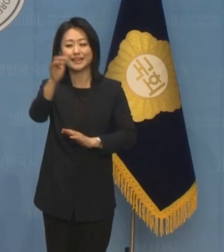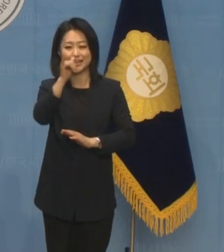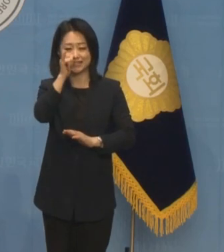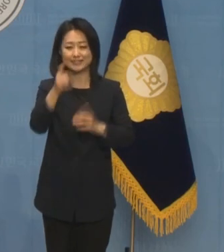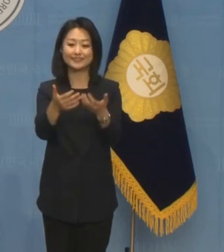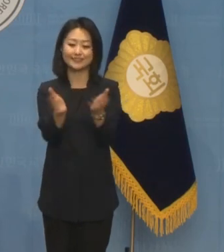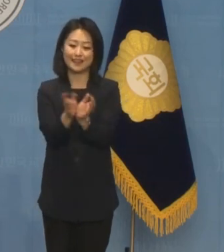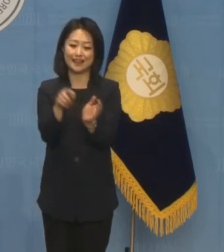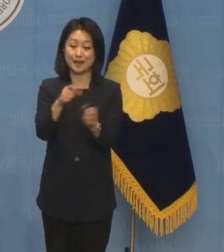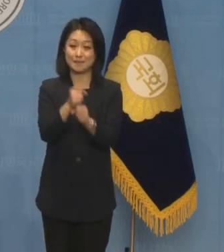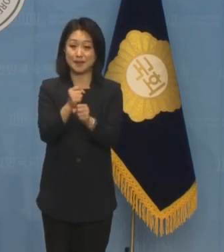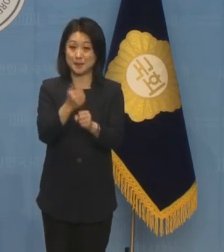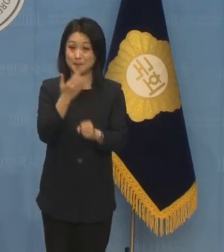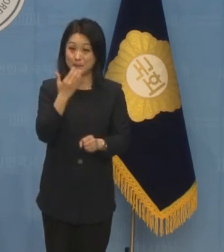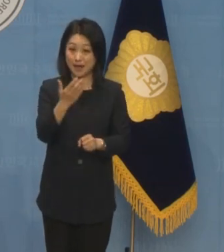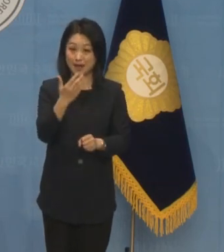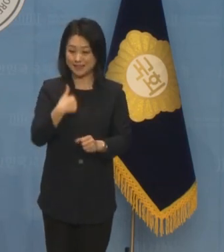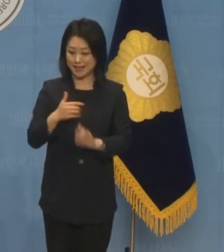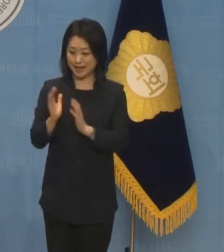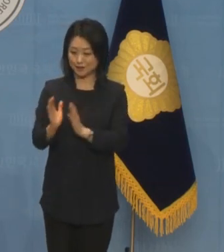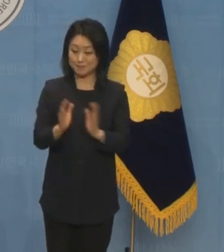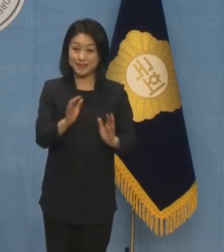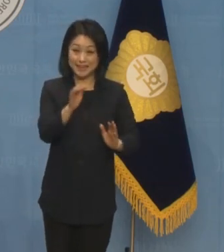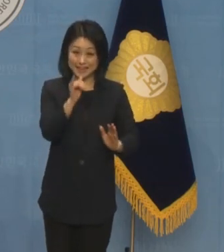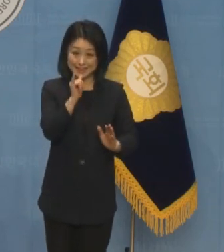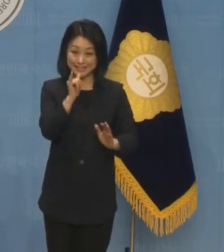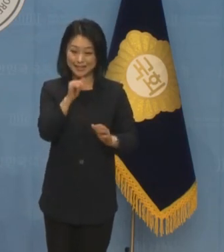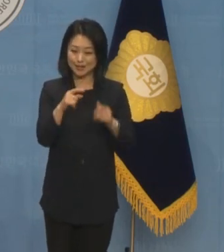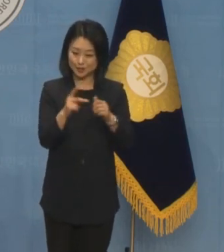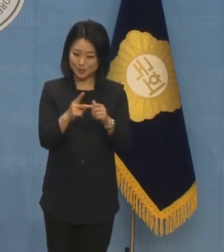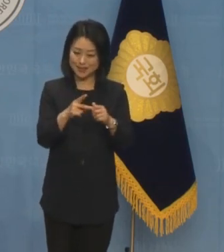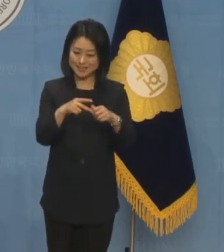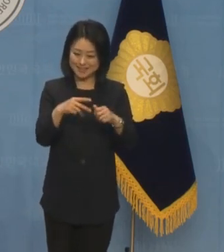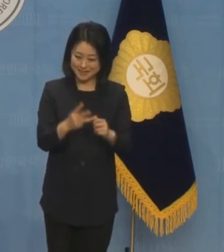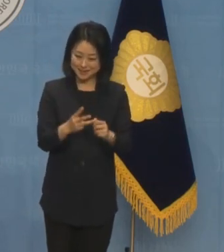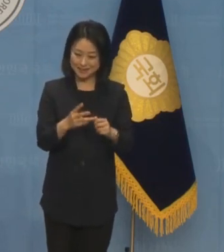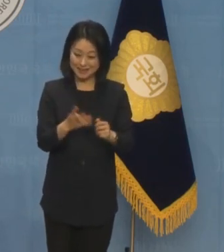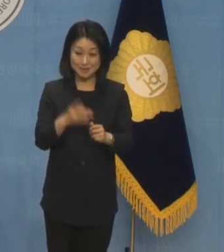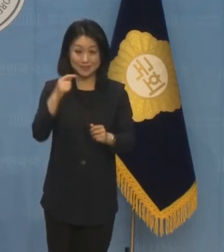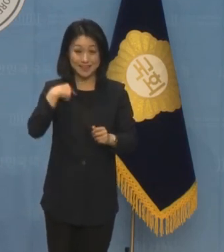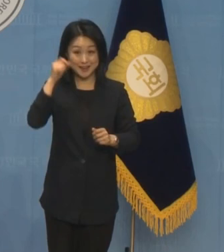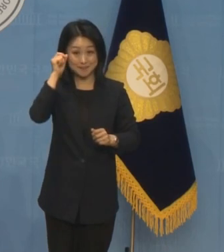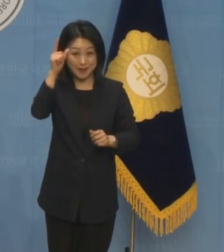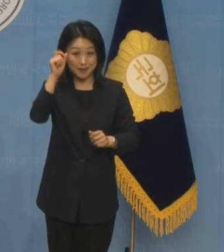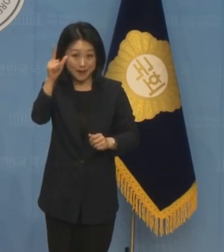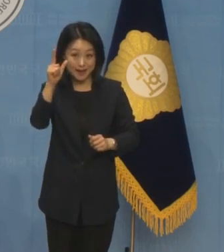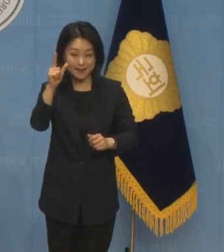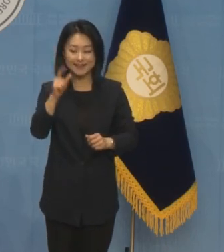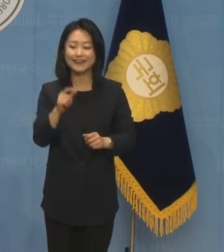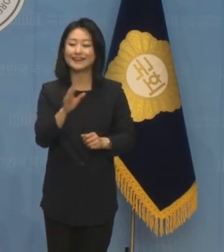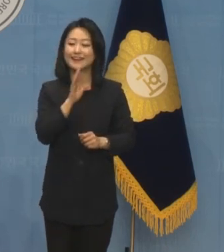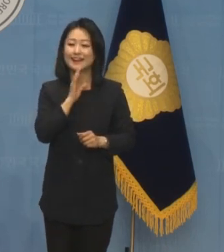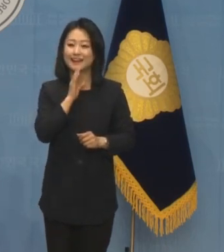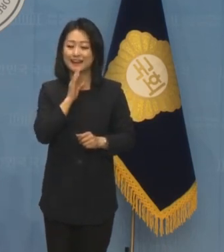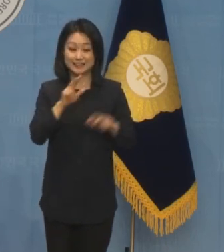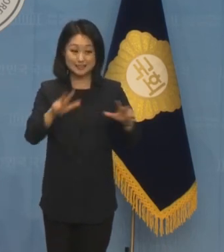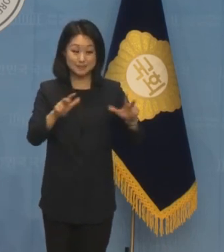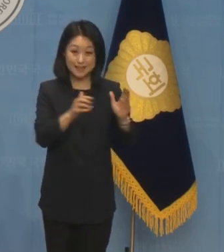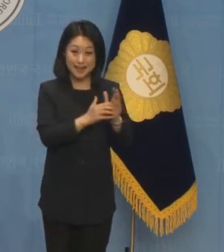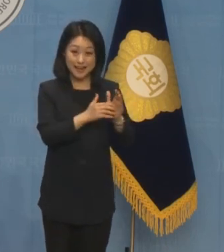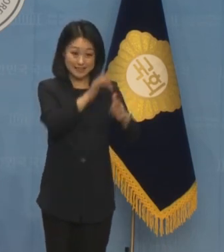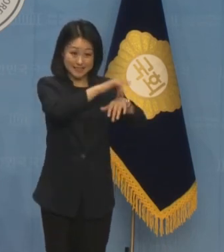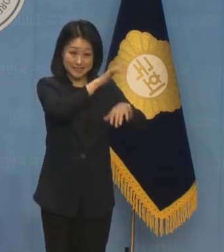정당입니다. 야심차게 준비하고 있는 두 번째, 세 번째 비단 주머니도 여의도의 문법을 송두리째